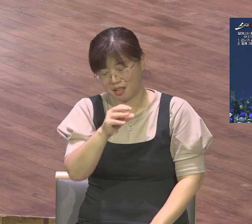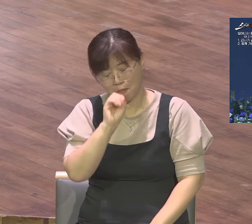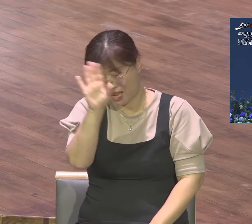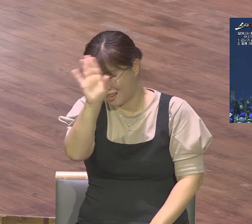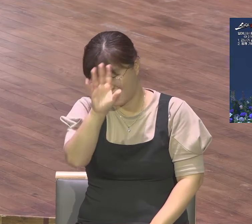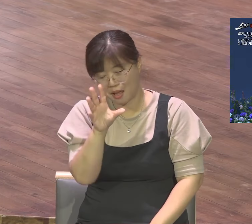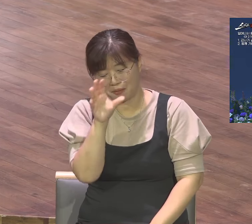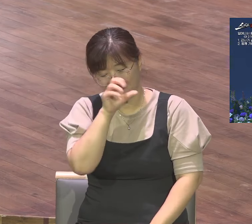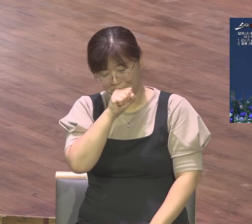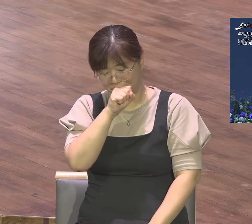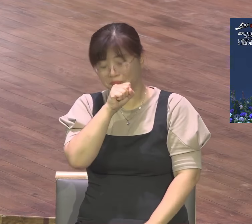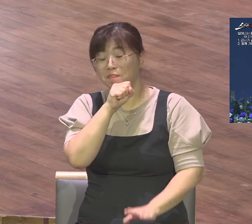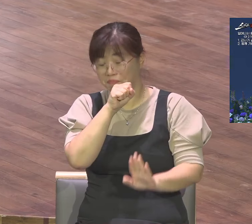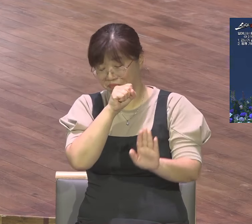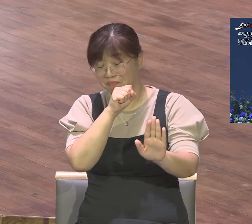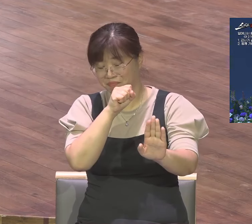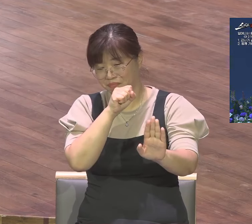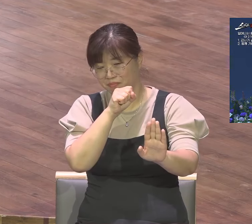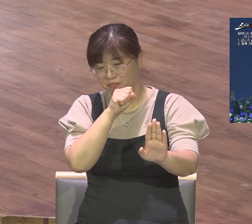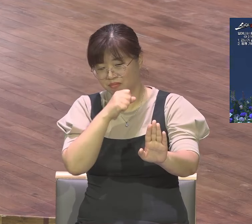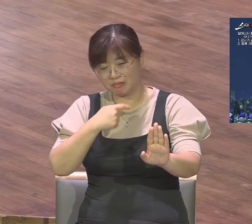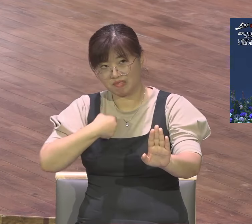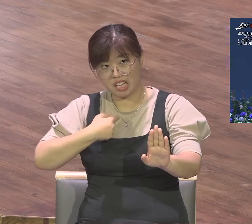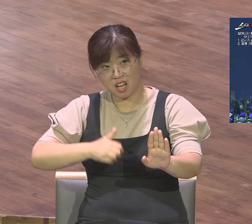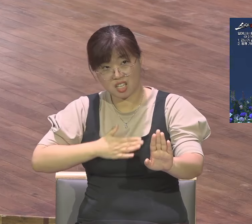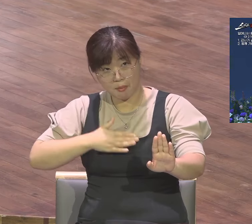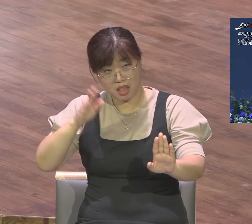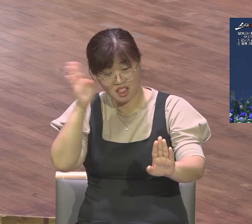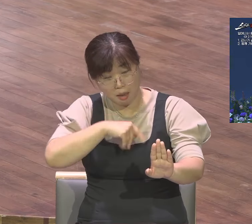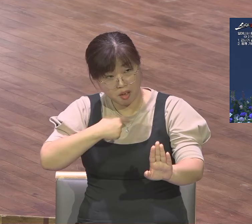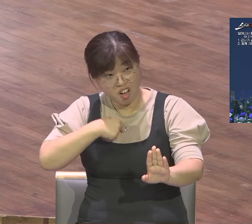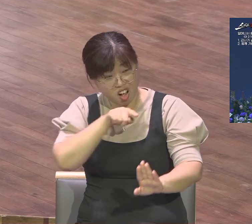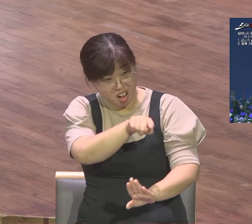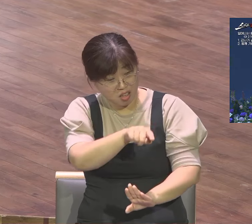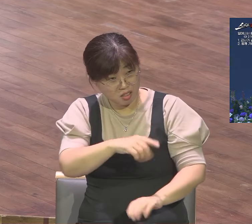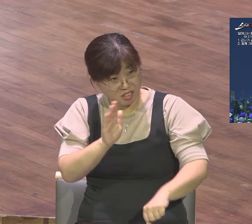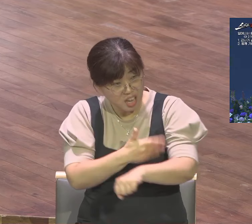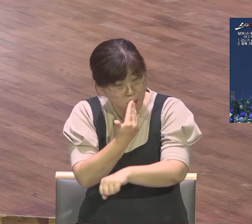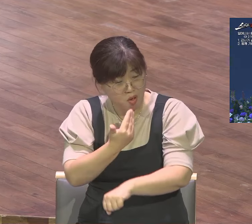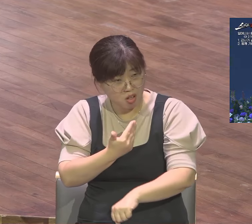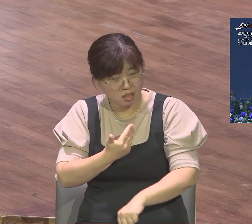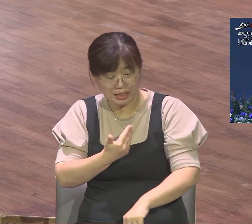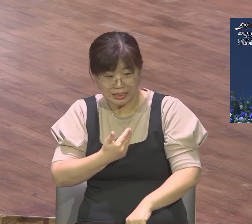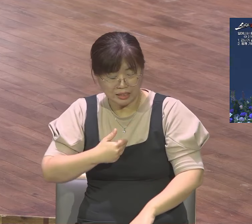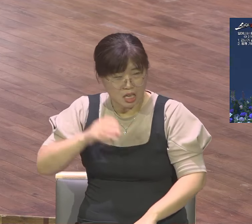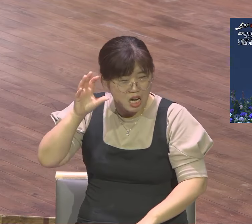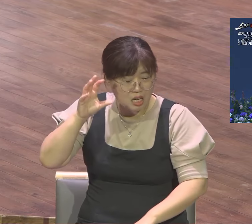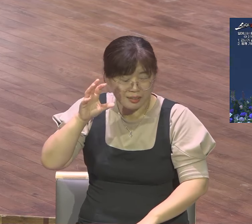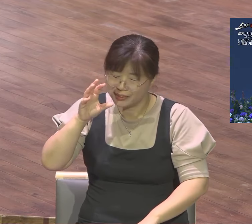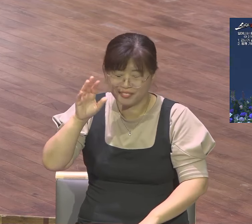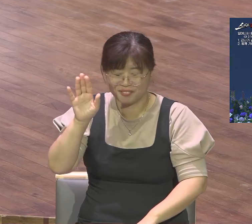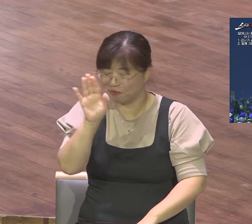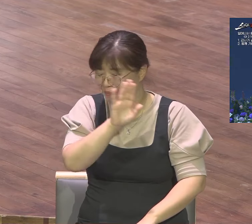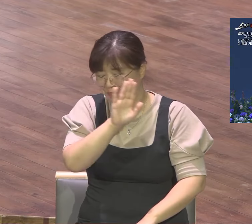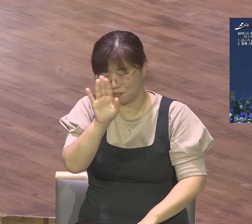성령보다 앞서면 안 되지. 내가 기분 나쁘다고 내 성격 급하다고 앞서면 안 되지.